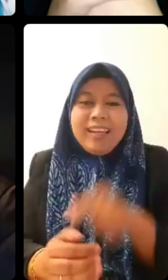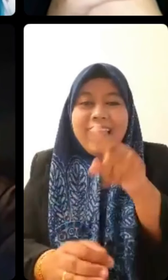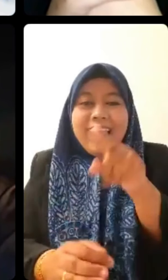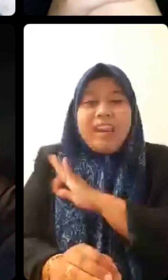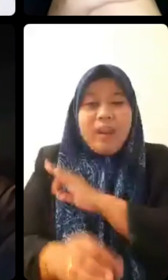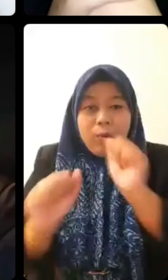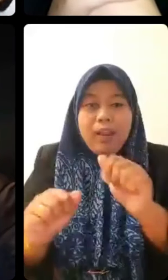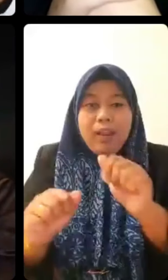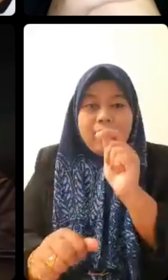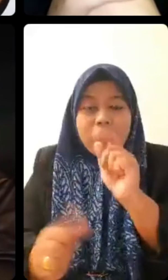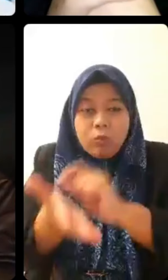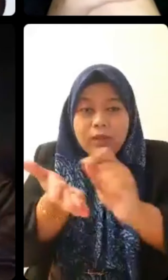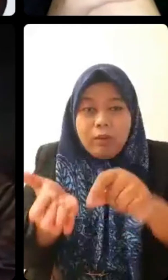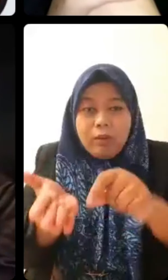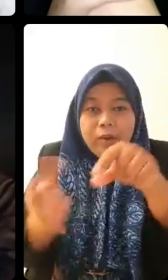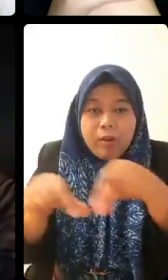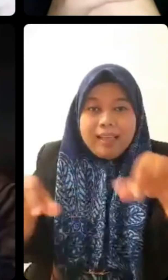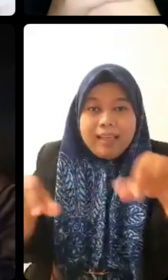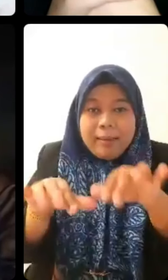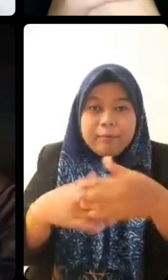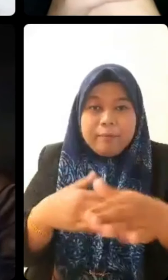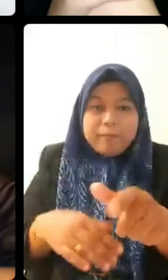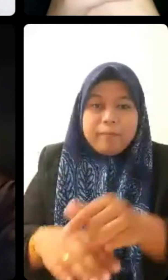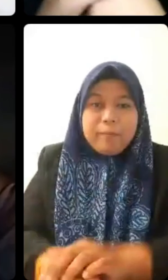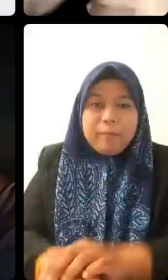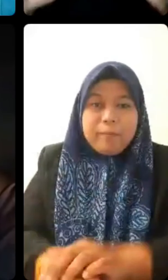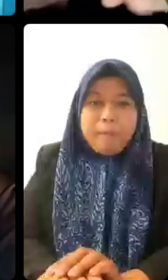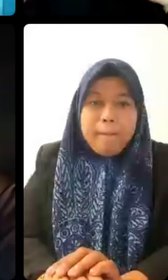Boleh. Okay. Terima kasih. Okay.